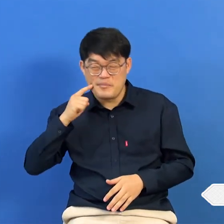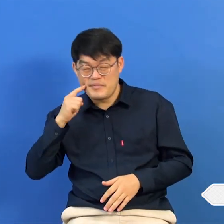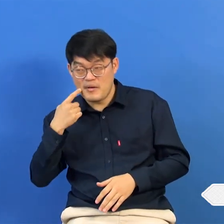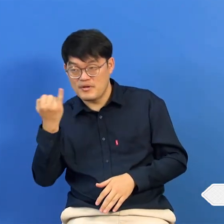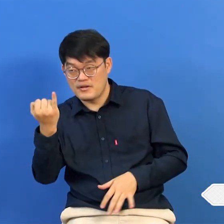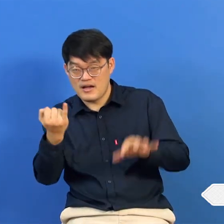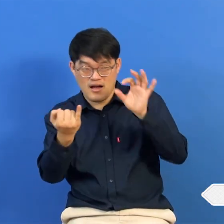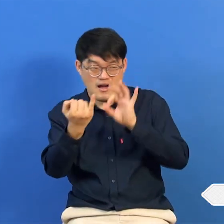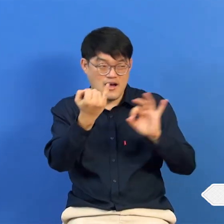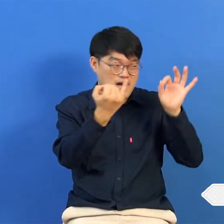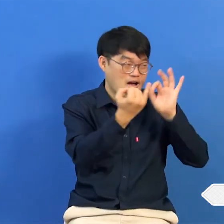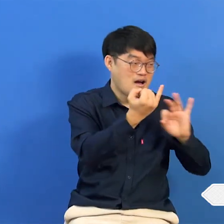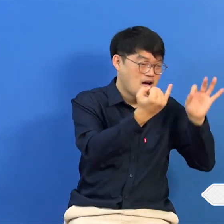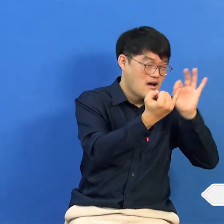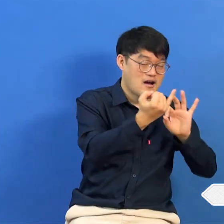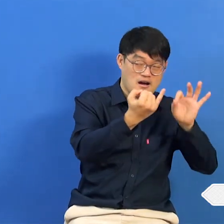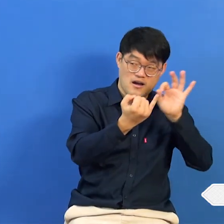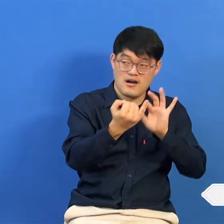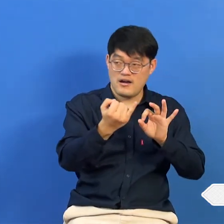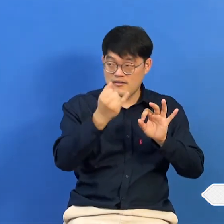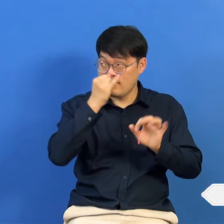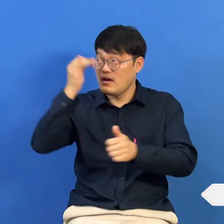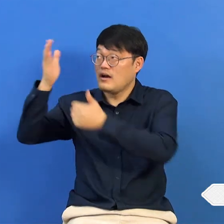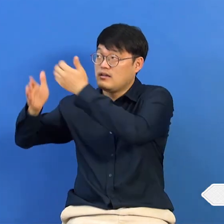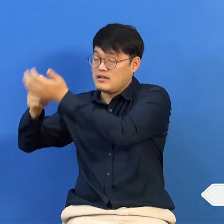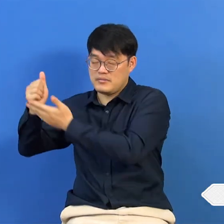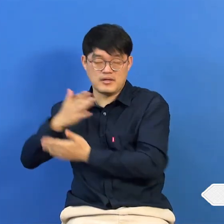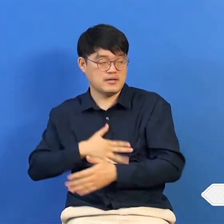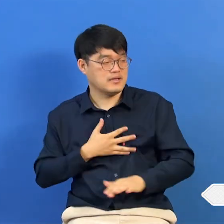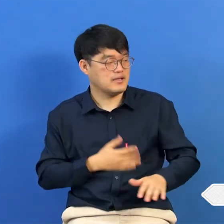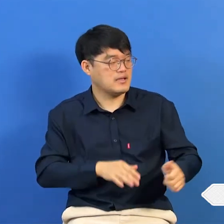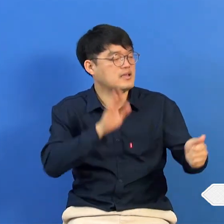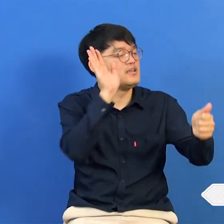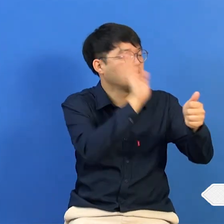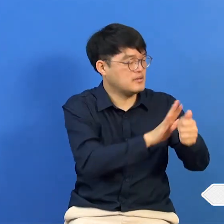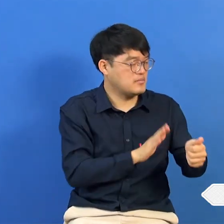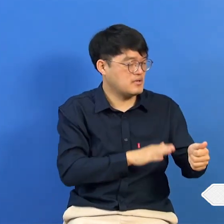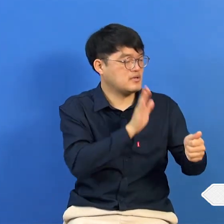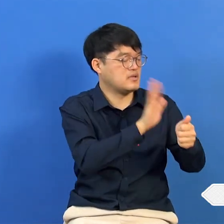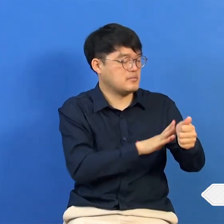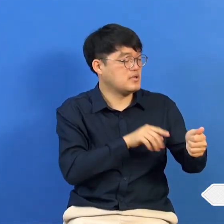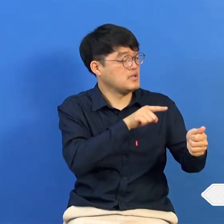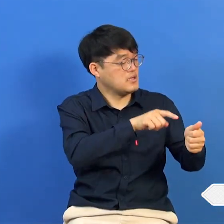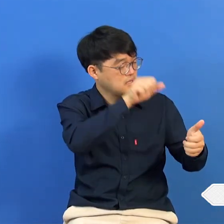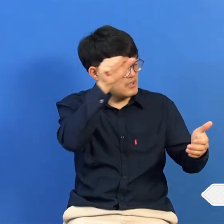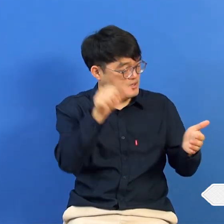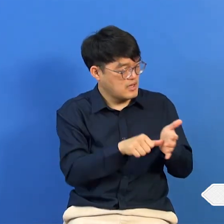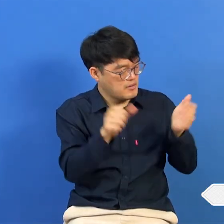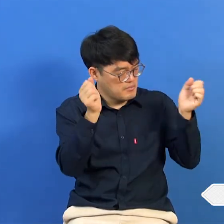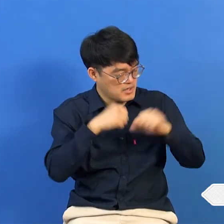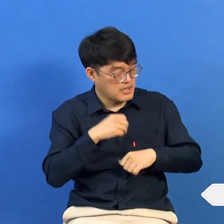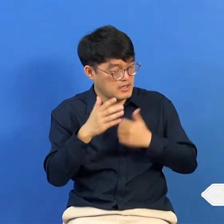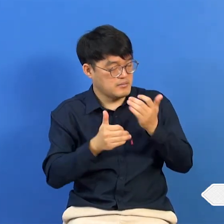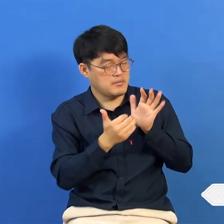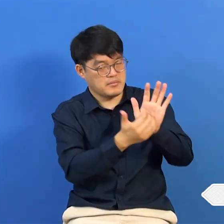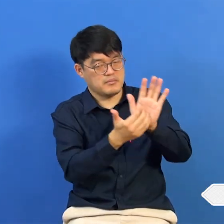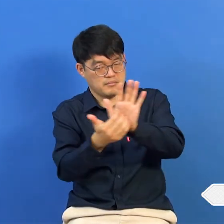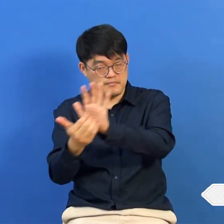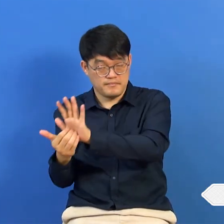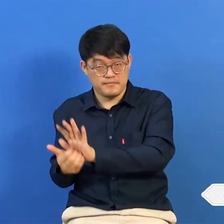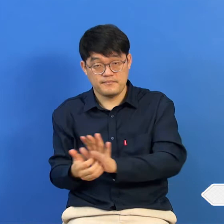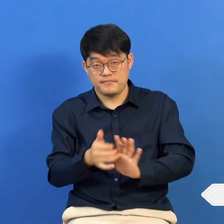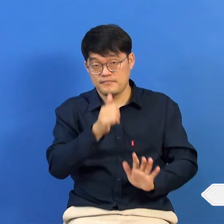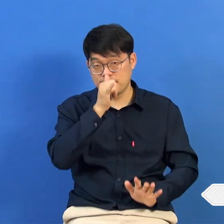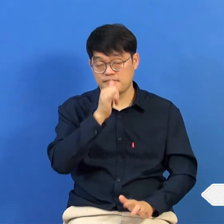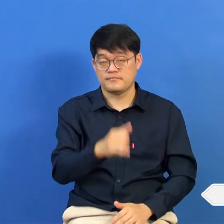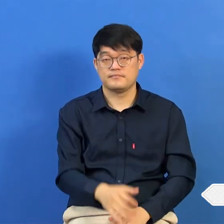찾았지요. 근데 하나님은 다 아시니까 야 이놈아 그렇게 하면 네 인생 망한다 하고 하나님 다 막으신 것입니다.